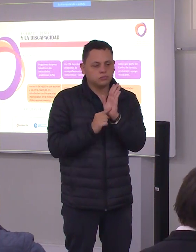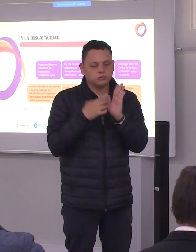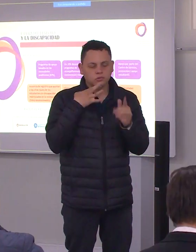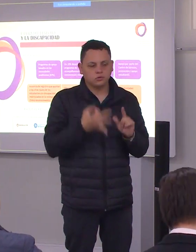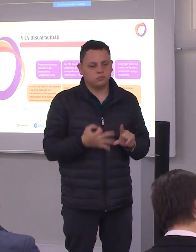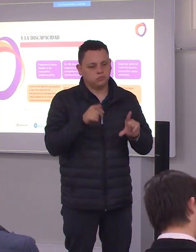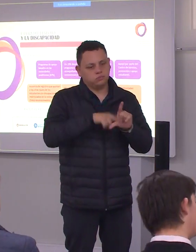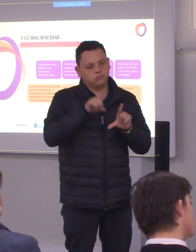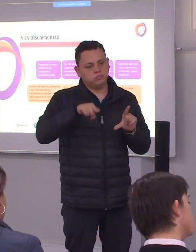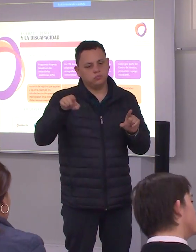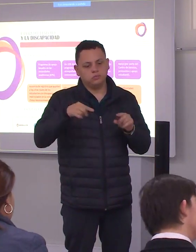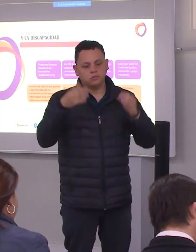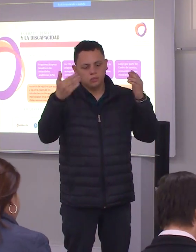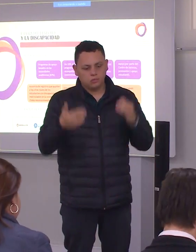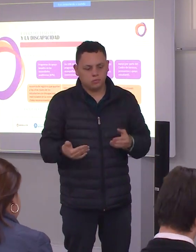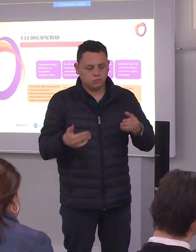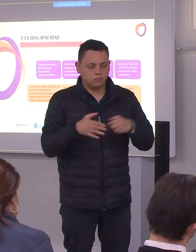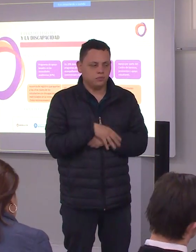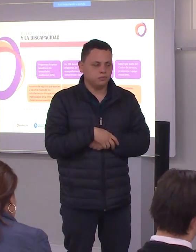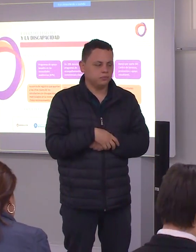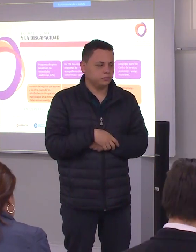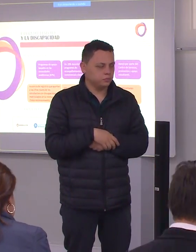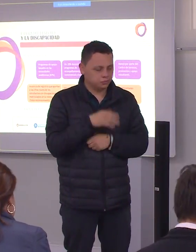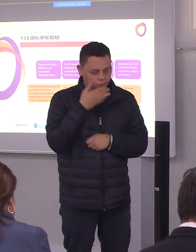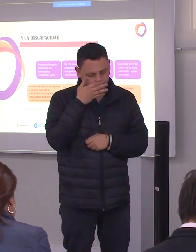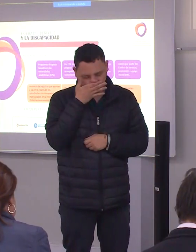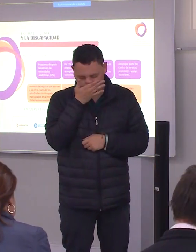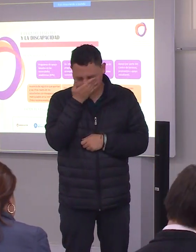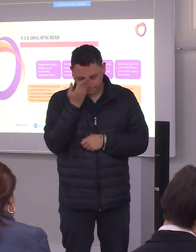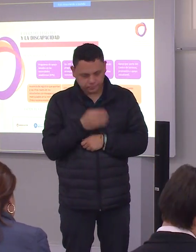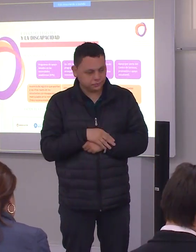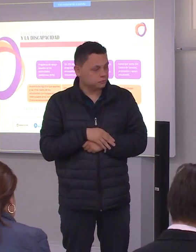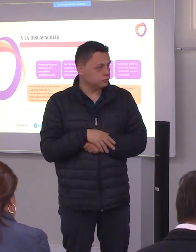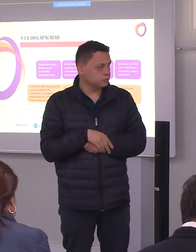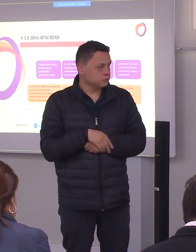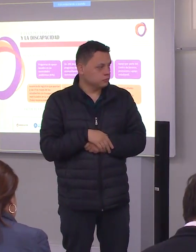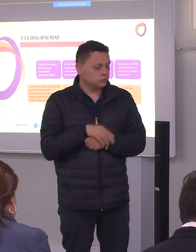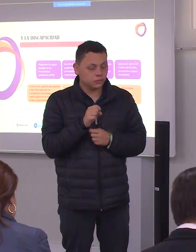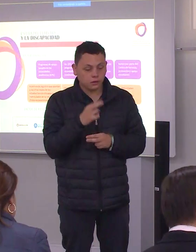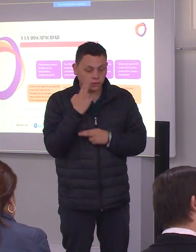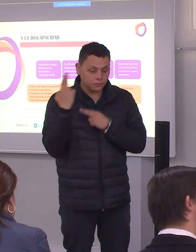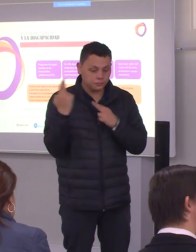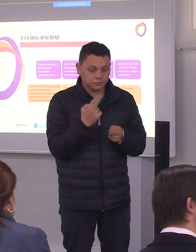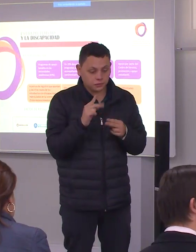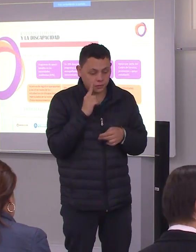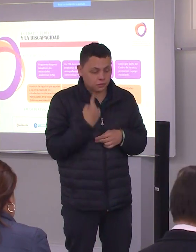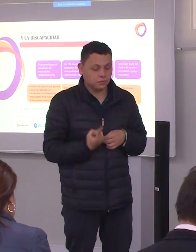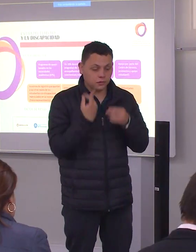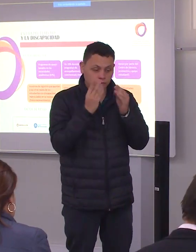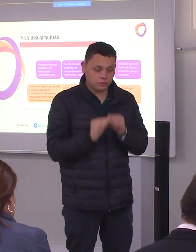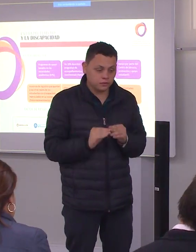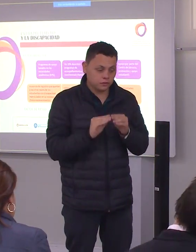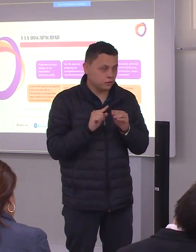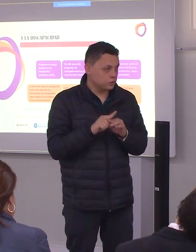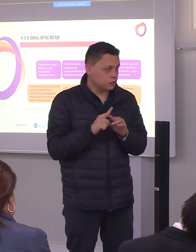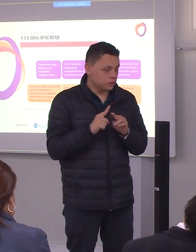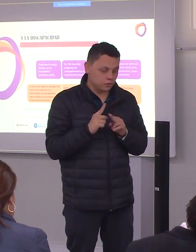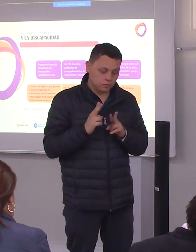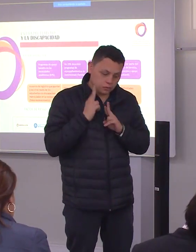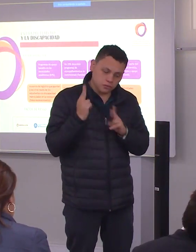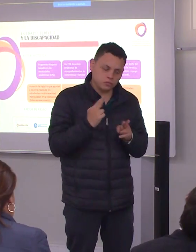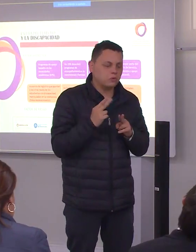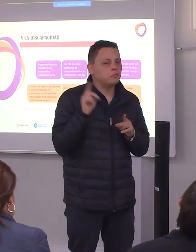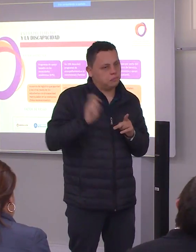reales de los estudiantes con discapacidad y si hablamos que si el reconocimiento es la primera forma de inclusión pues hay que comenzar